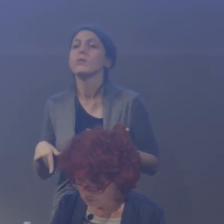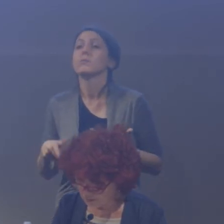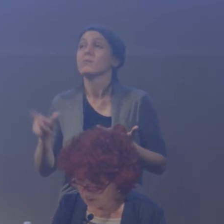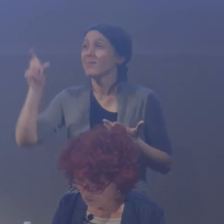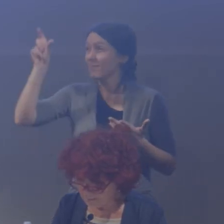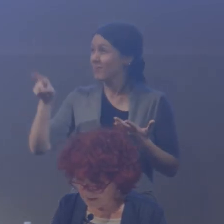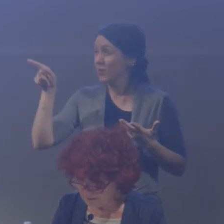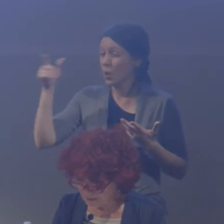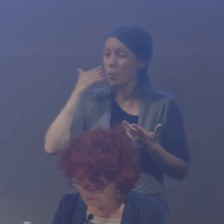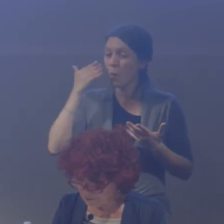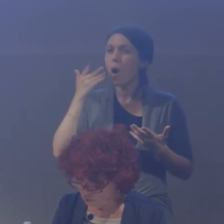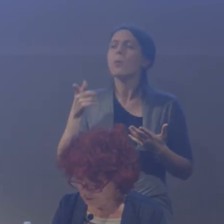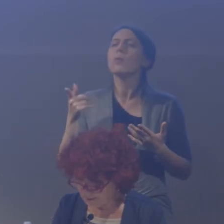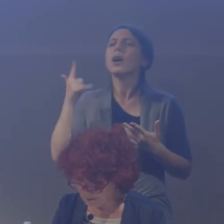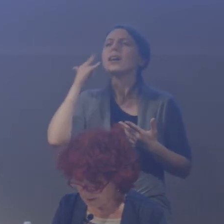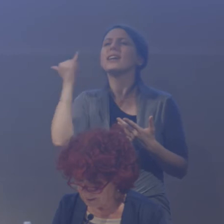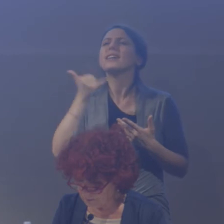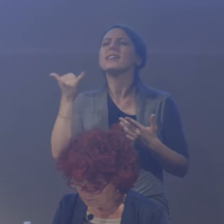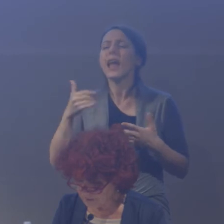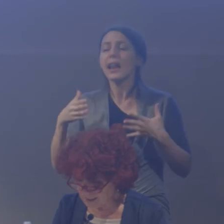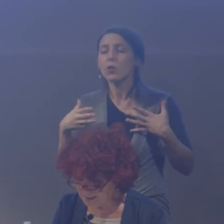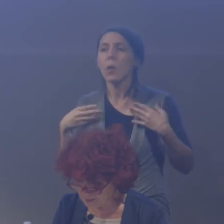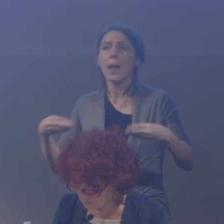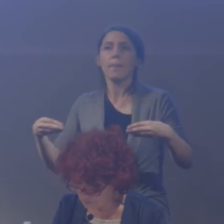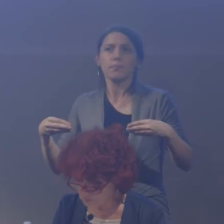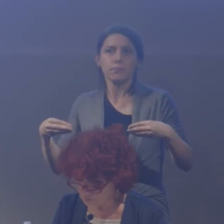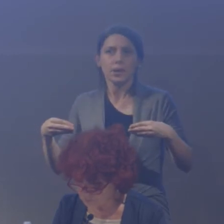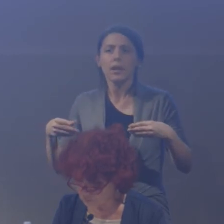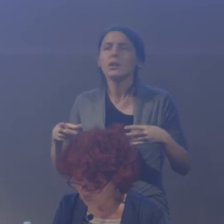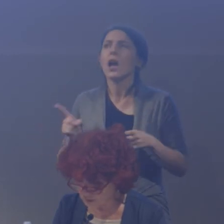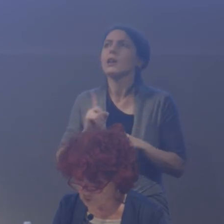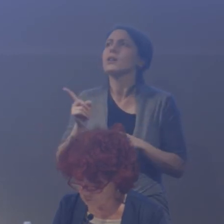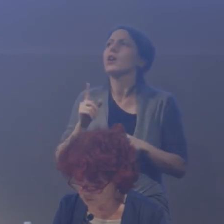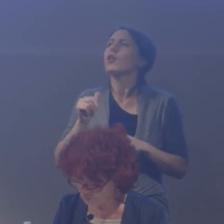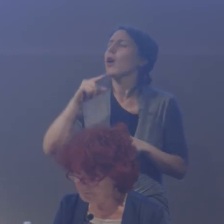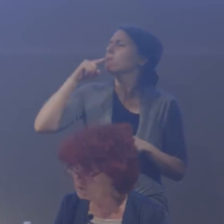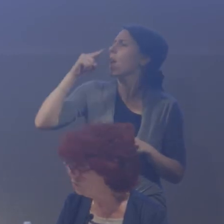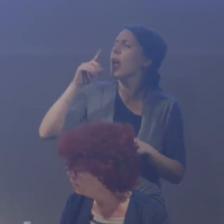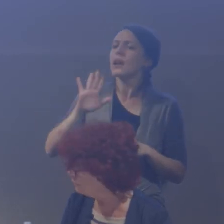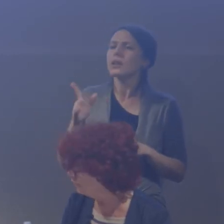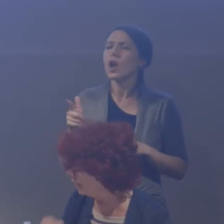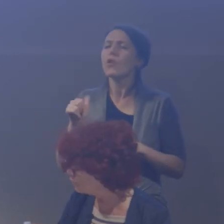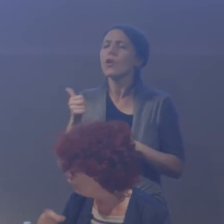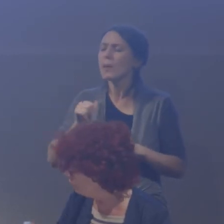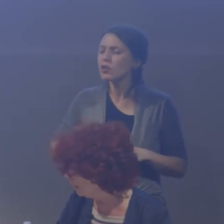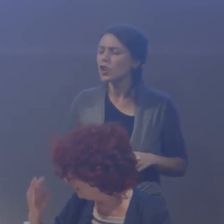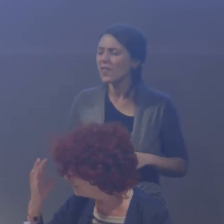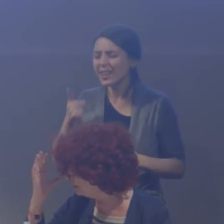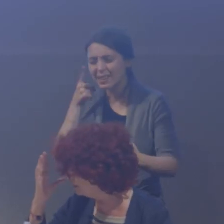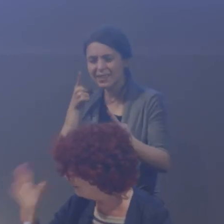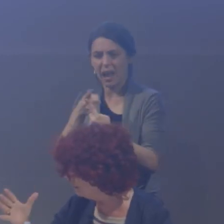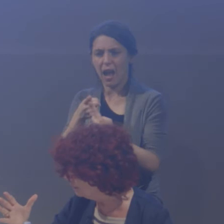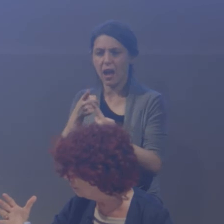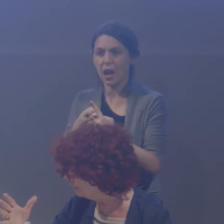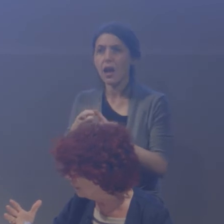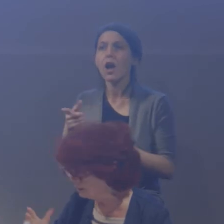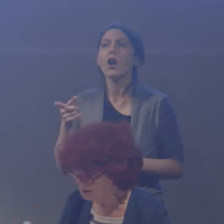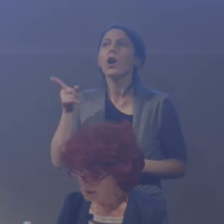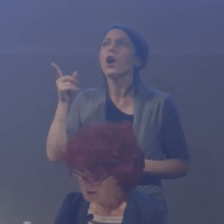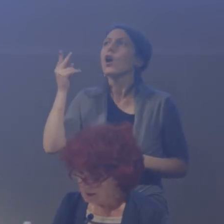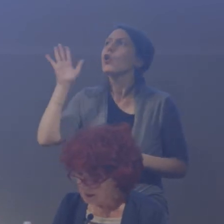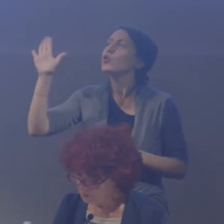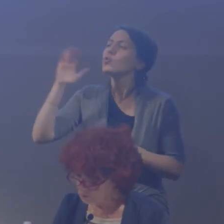stato un intellettuale militante non elitario che ha seguito per tutta la sua vita una missione di civiltà. La sua opera era esattamente